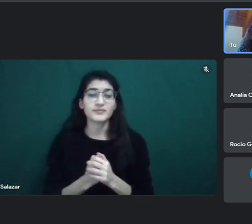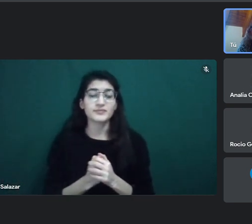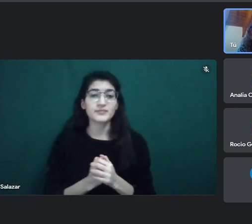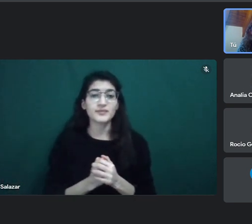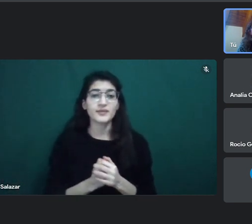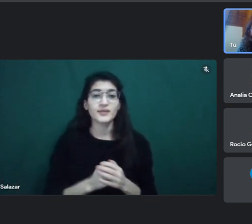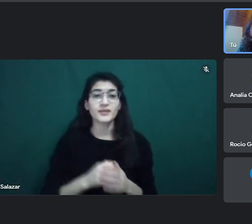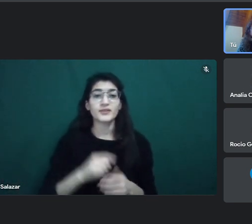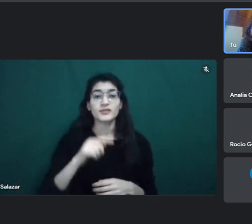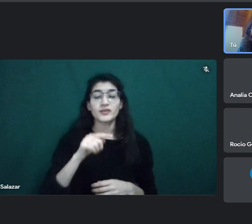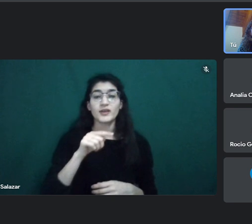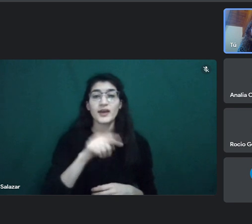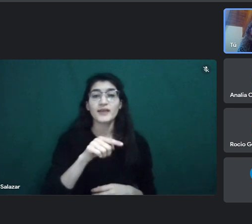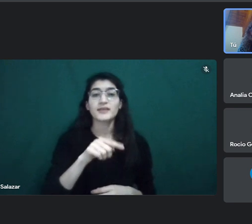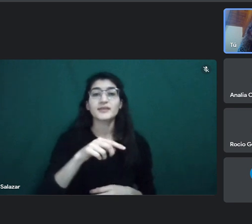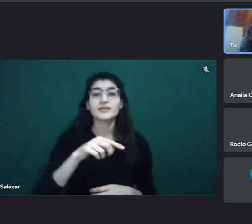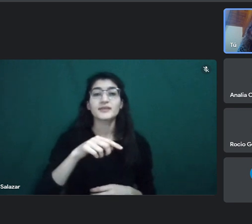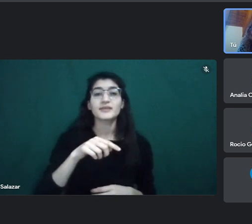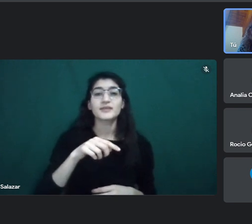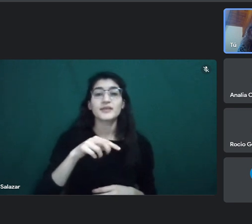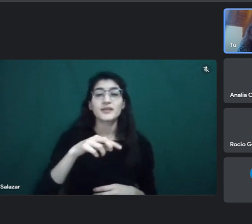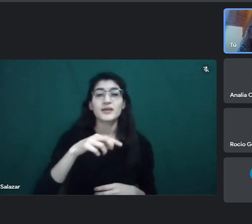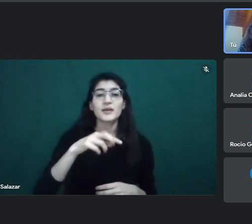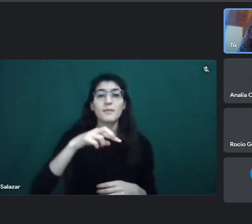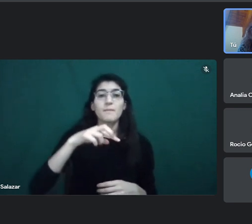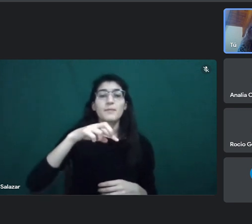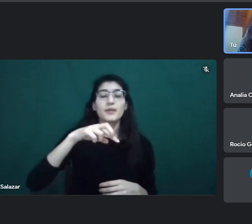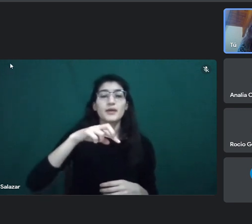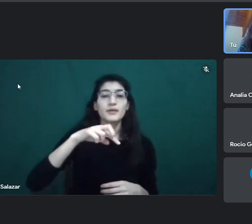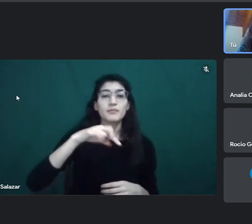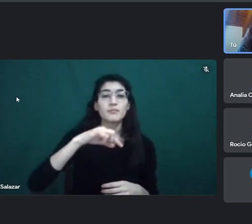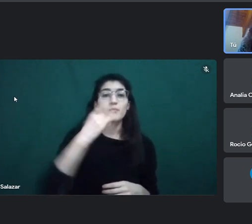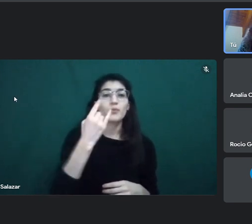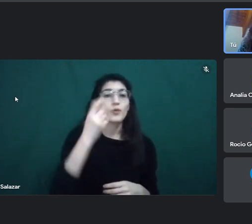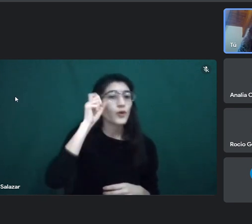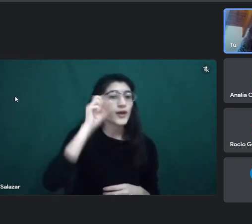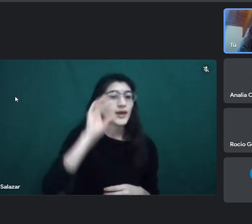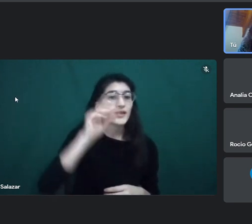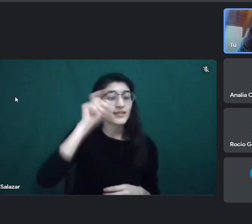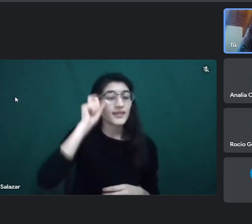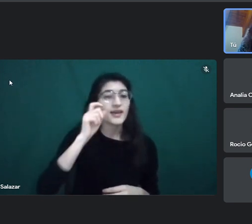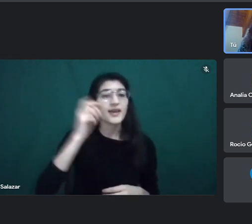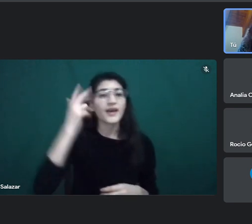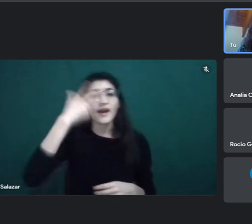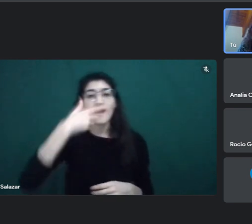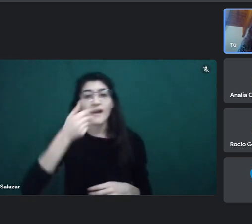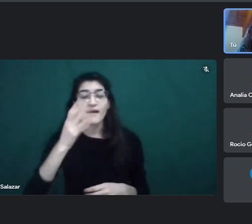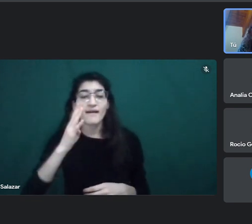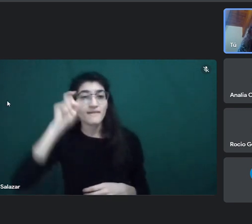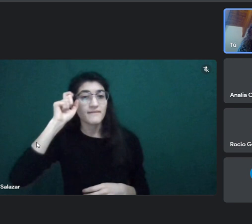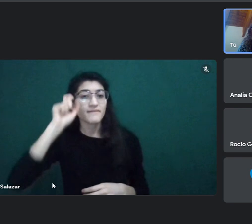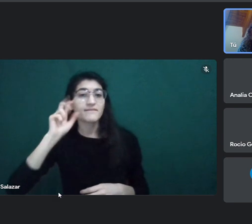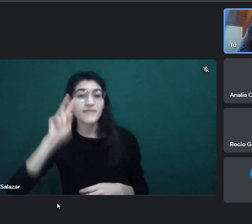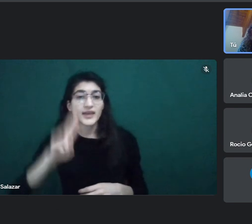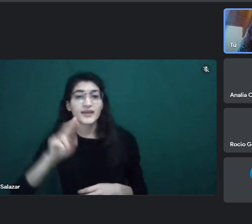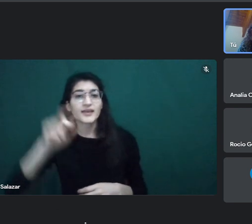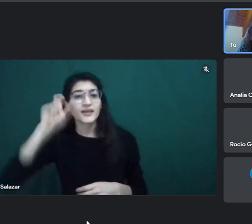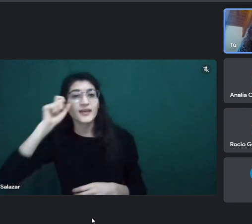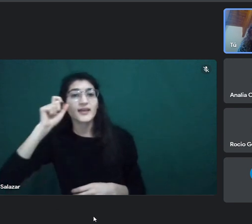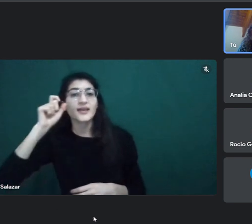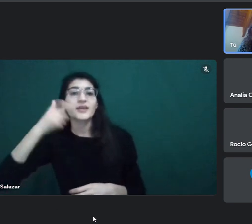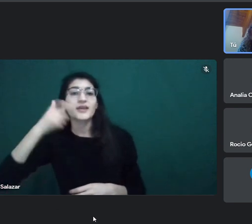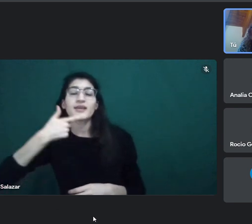tengo dos auxiliares, pueden haber estado trabajando, ¿sí? Entonces, la frase